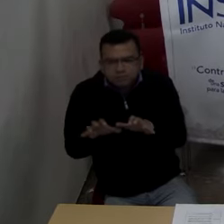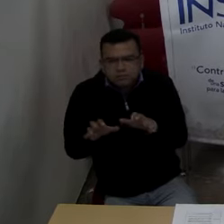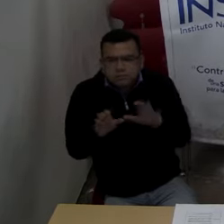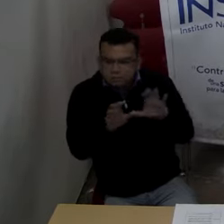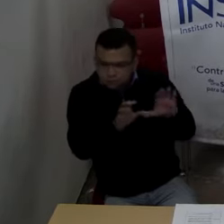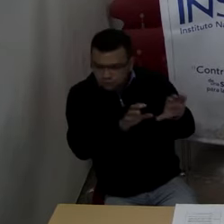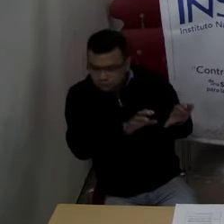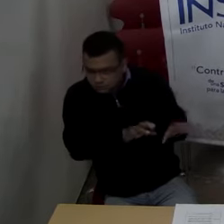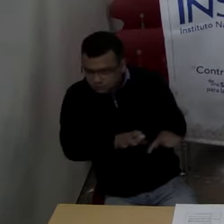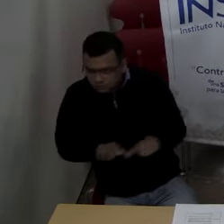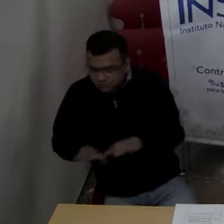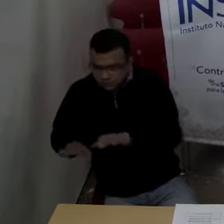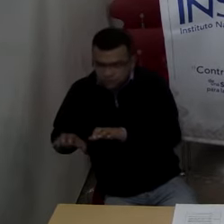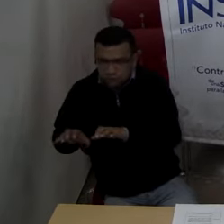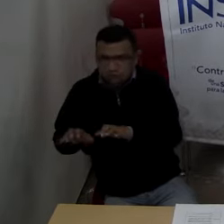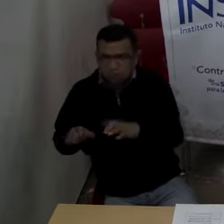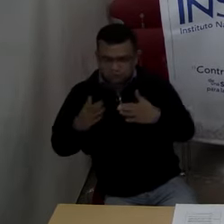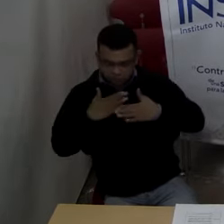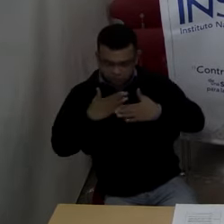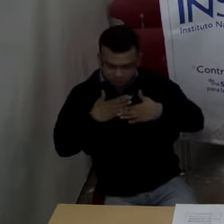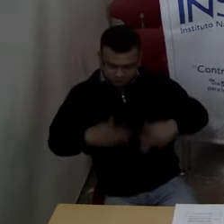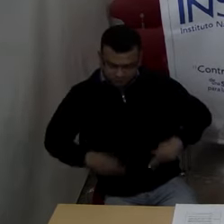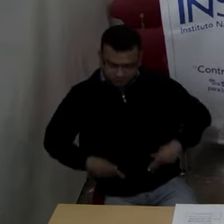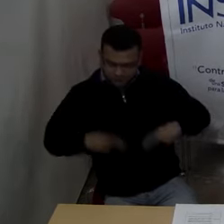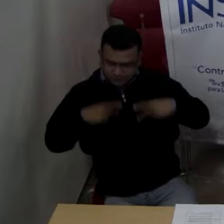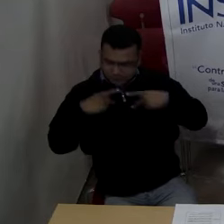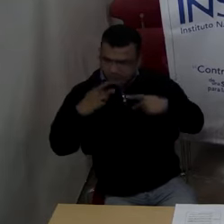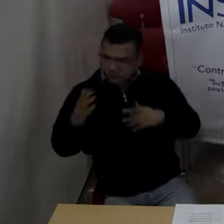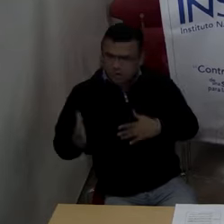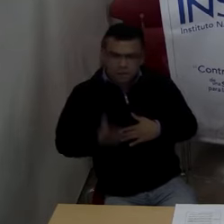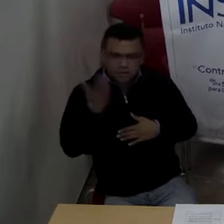la forma de vida de una persona.